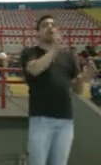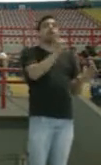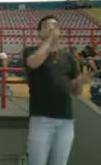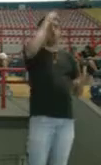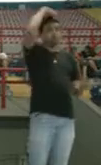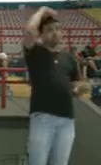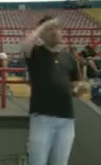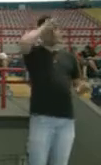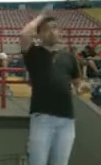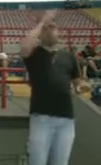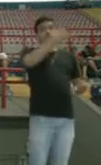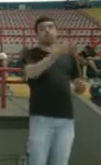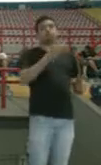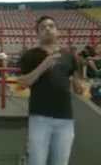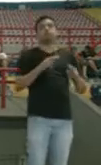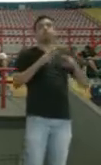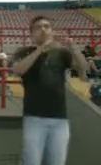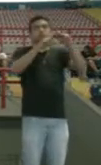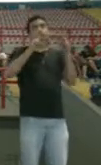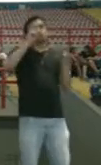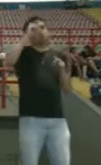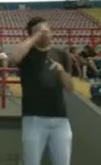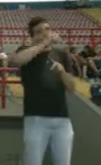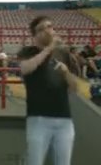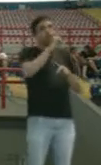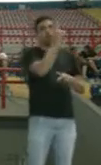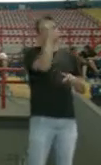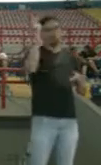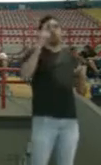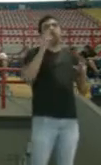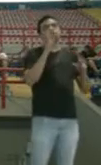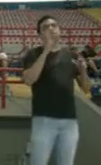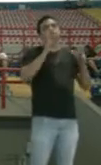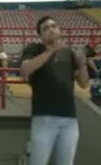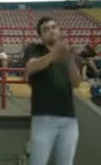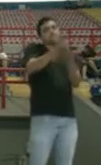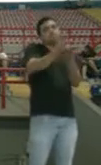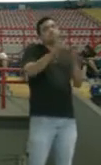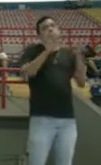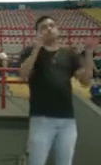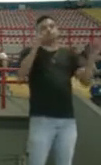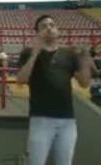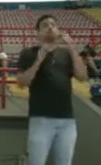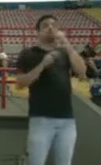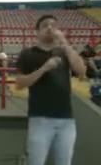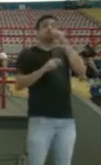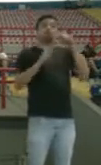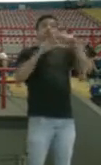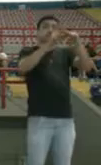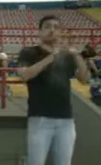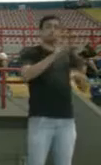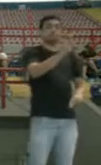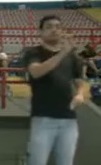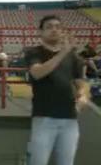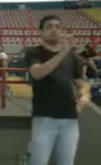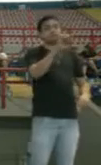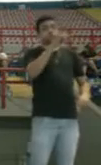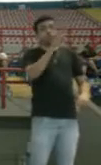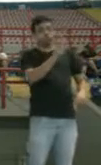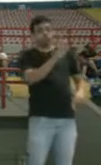virgem, tá? Depois ficou complicado manter o nome do território, tá certo? A menina Bebete, quando